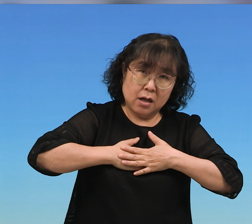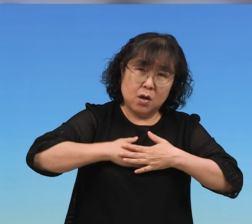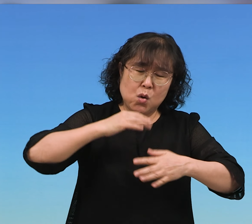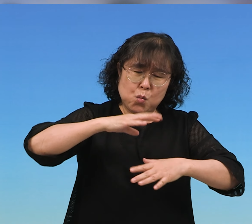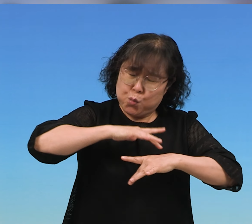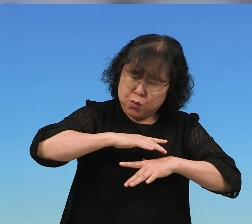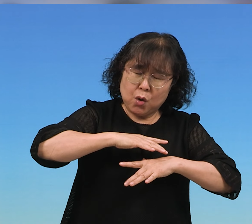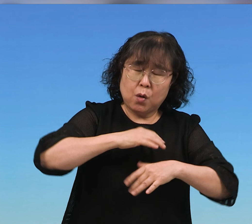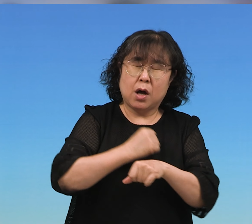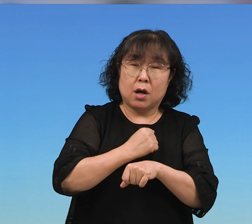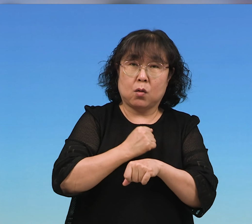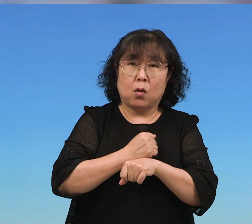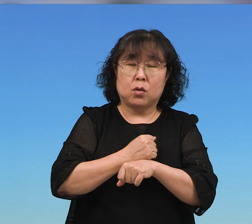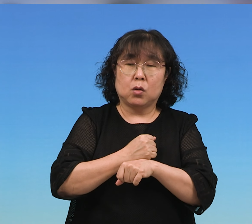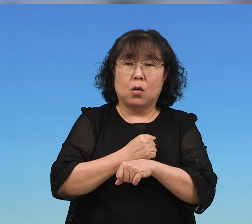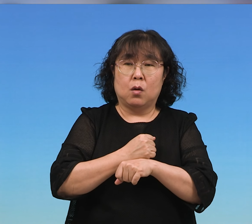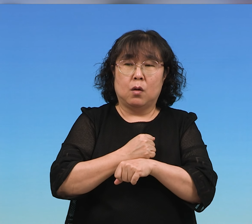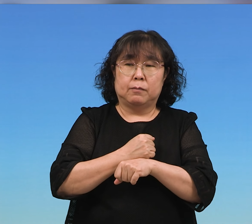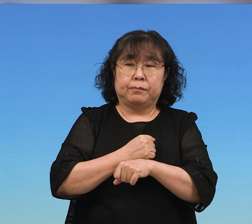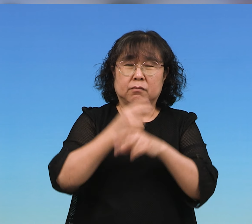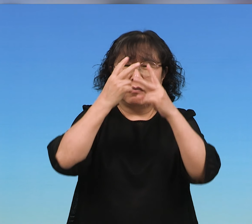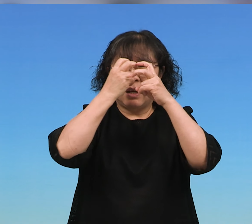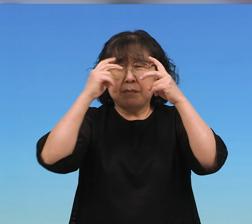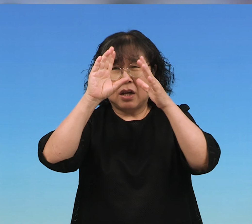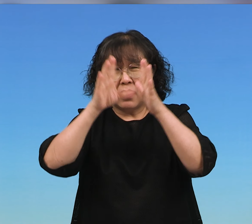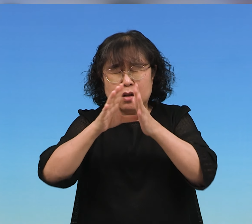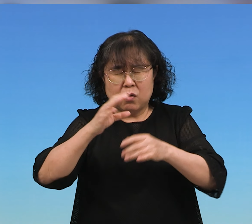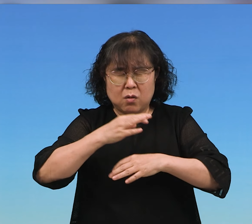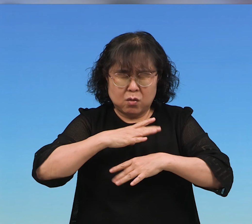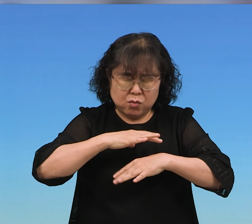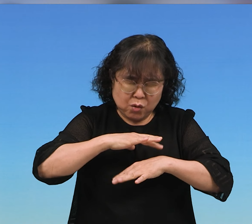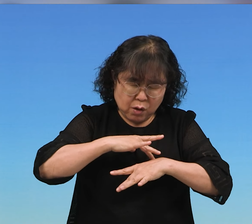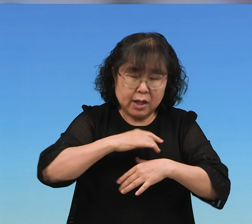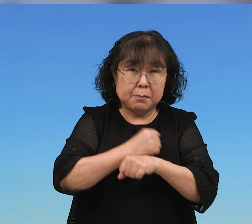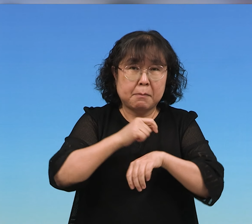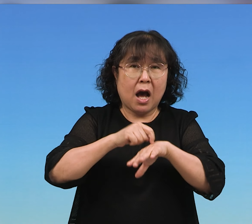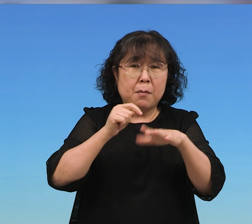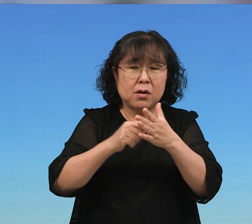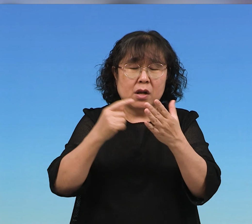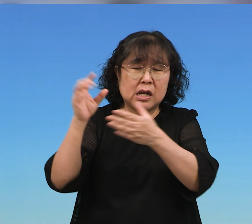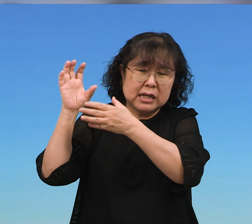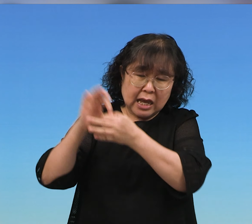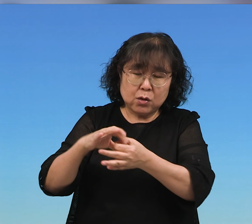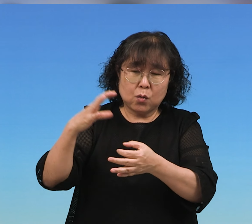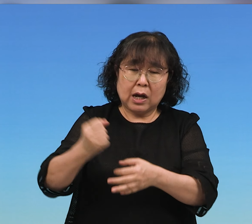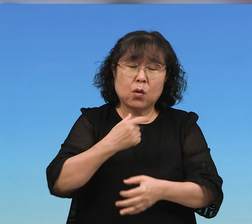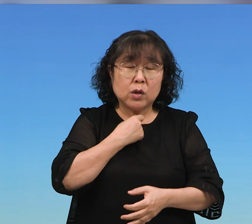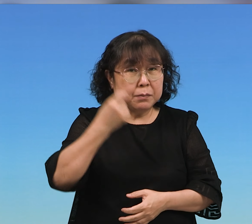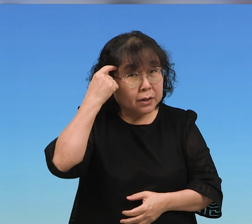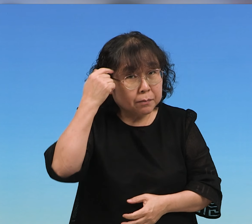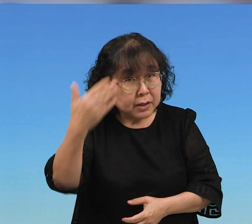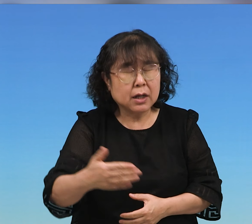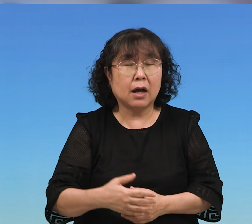건 가슴 두근거림으로 잠을 이루지 못하는 이런 생활을 계속 하실 거냐고요.